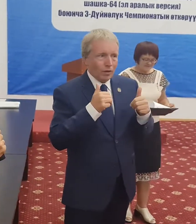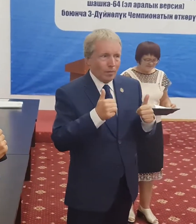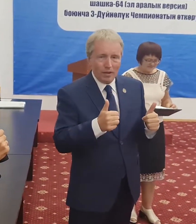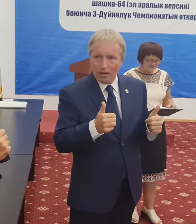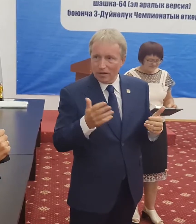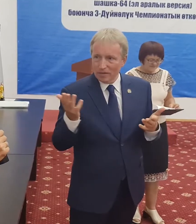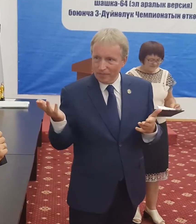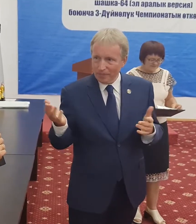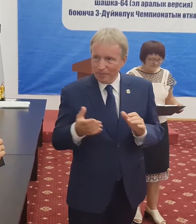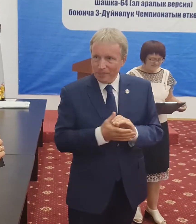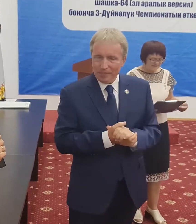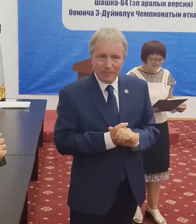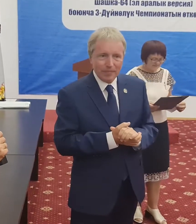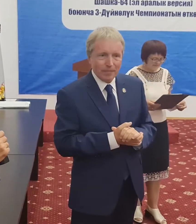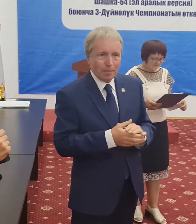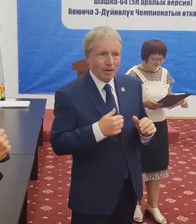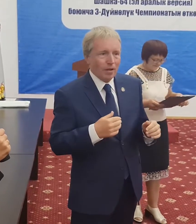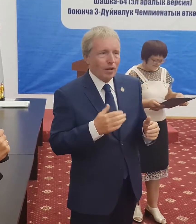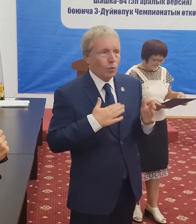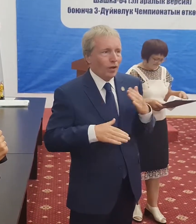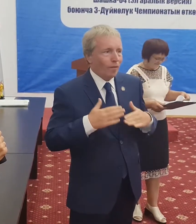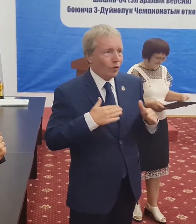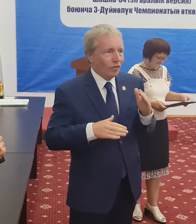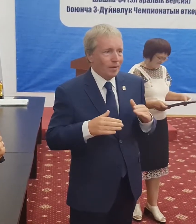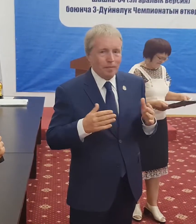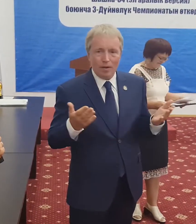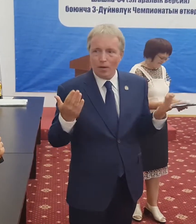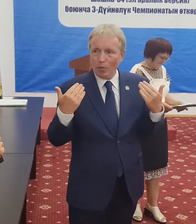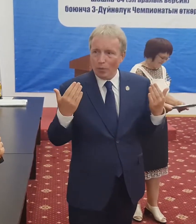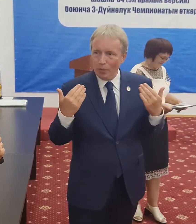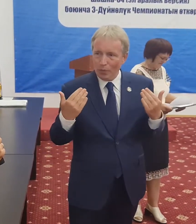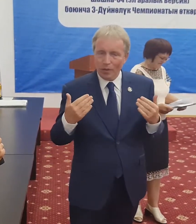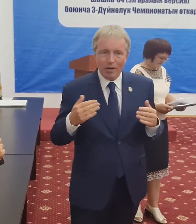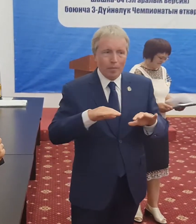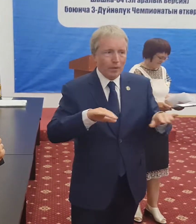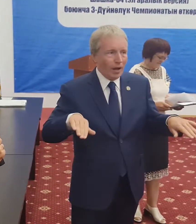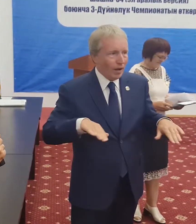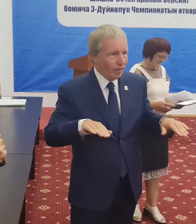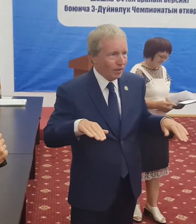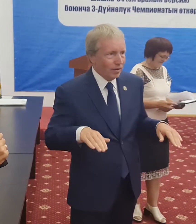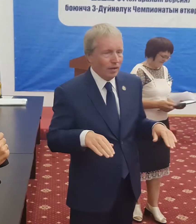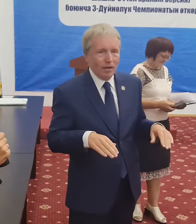Была очень хорошая погода, мы с удовольствием отдохнули, плавали,